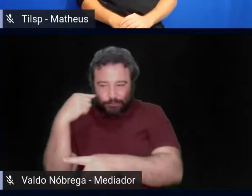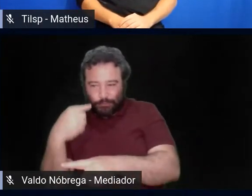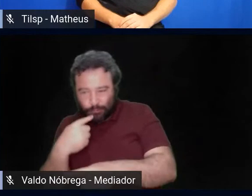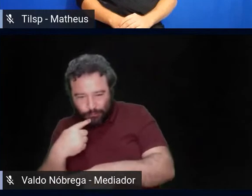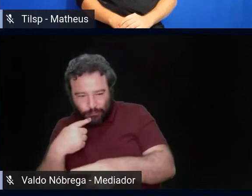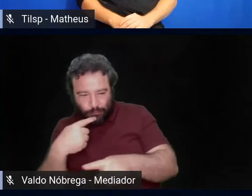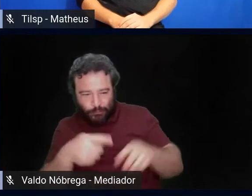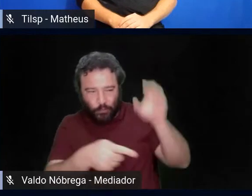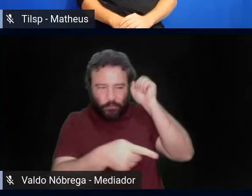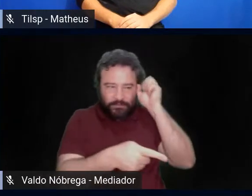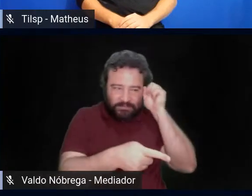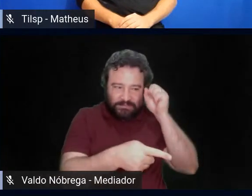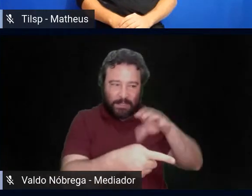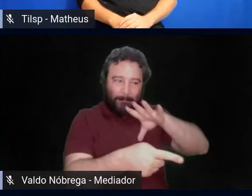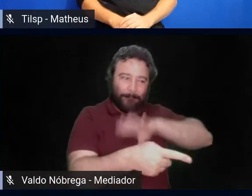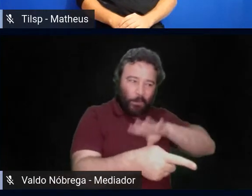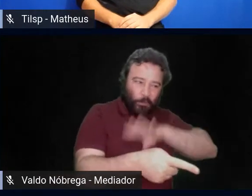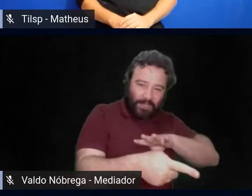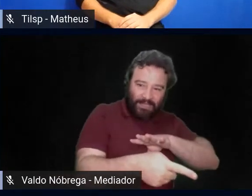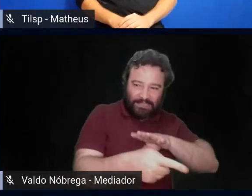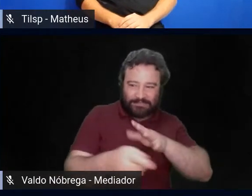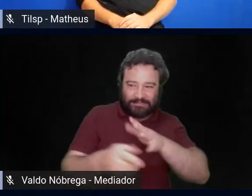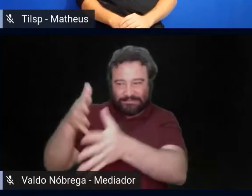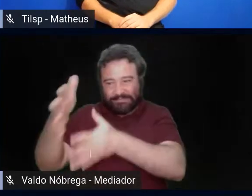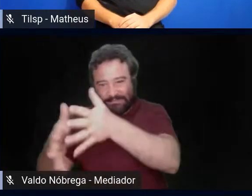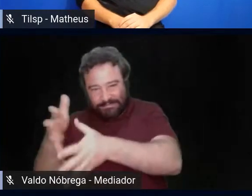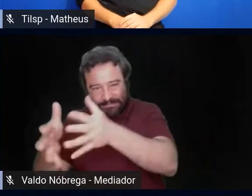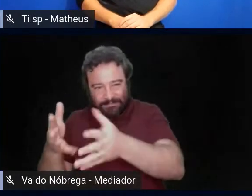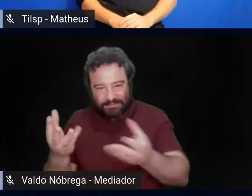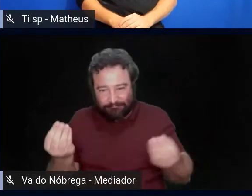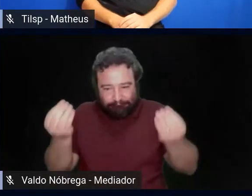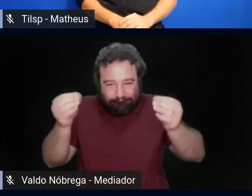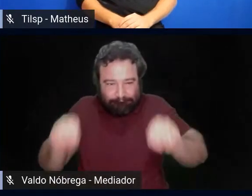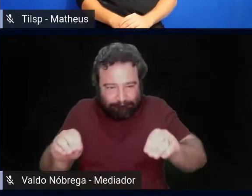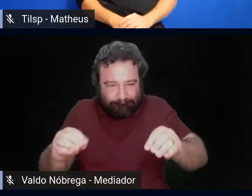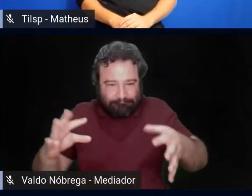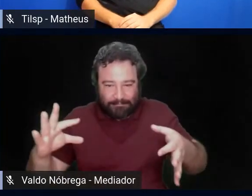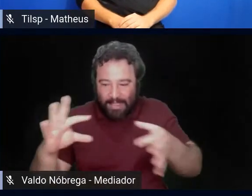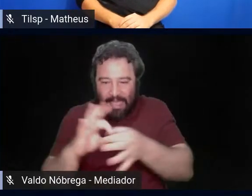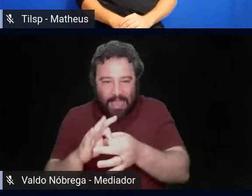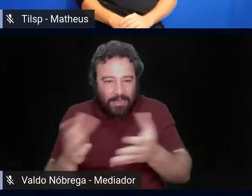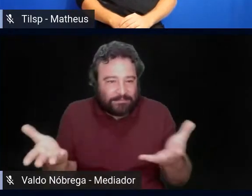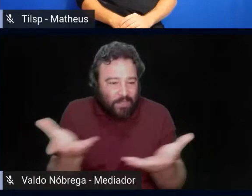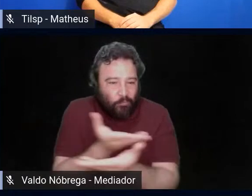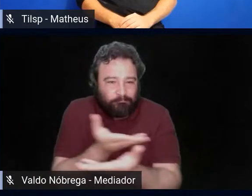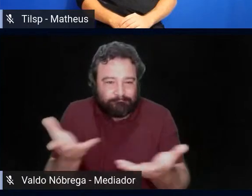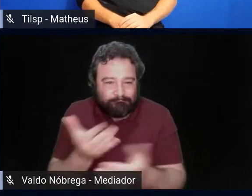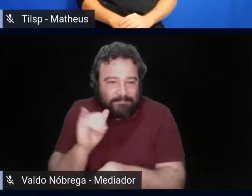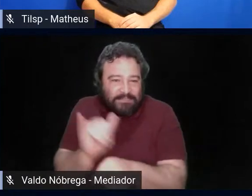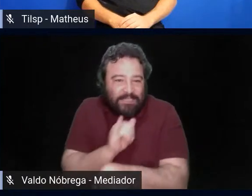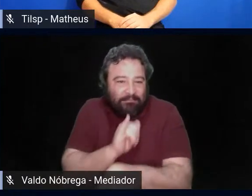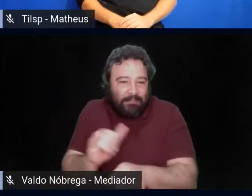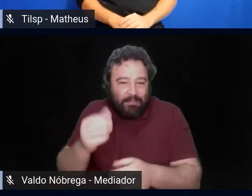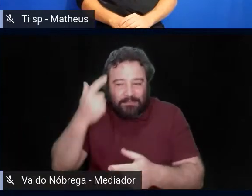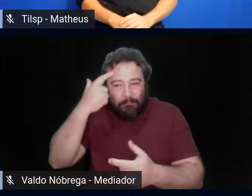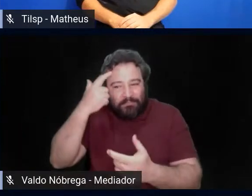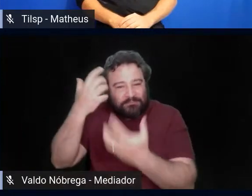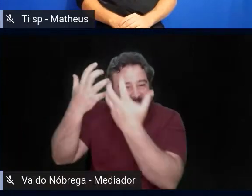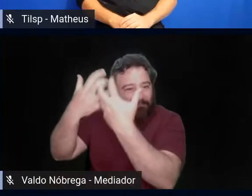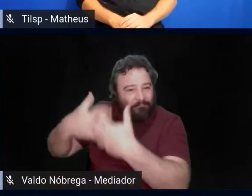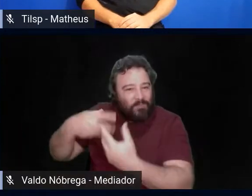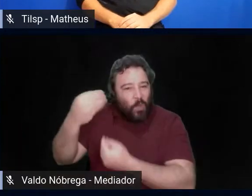gente pensar sobre esse sujeito surdo, esse sujeito ouvinte. O ouvinte, ele sabe a língua portuguesa, o surdo sabe língua de